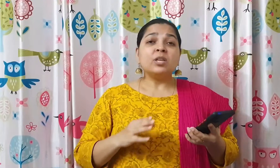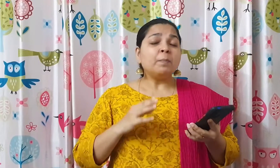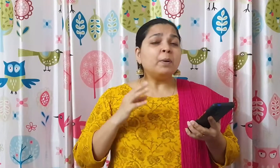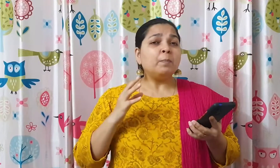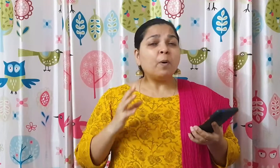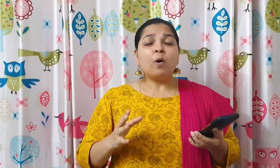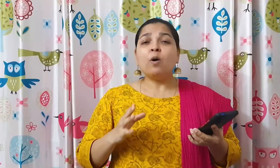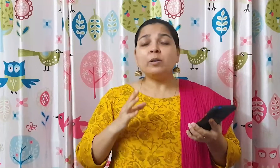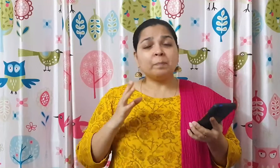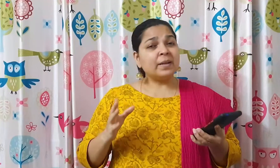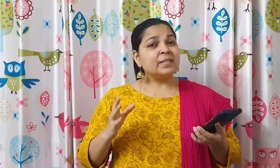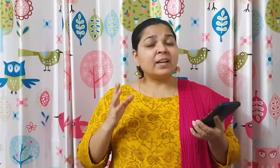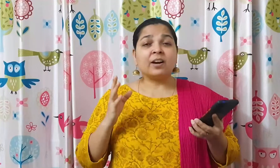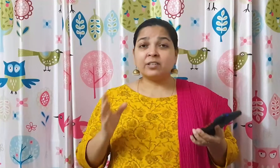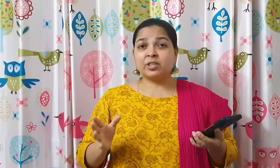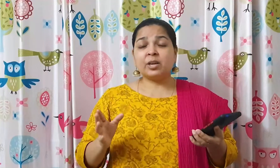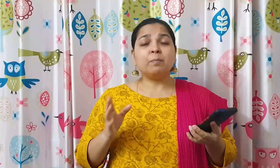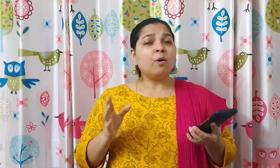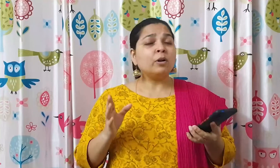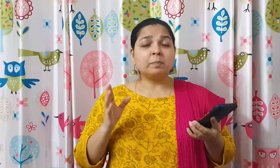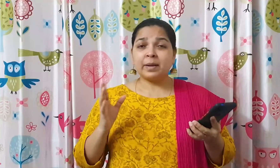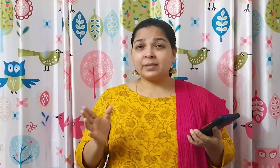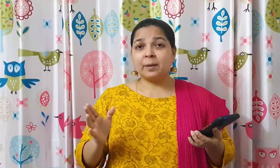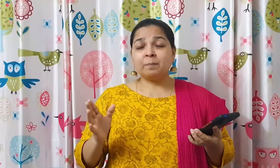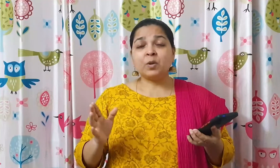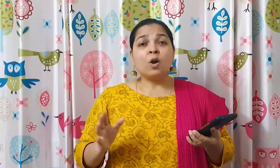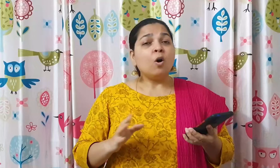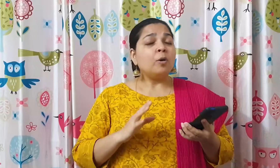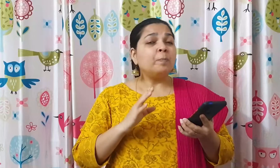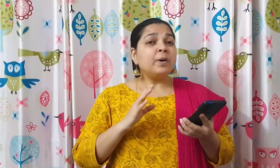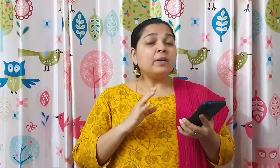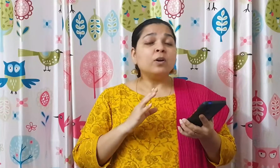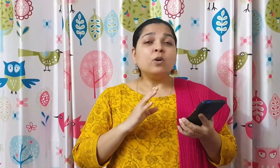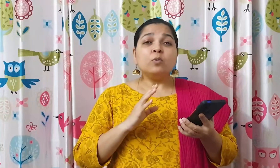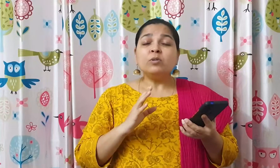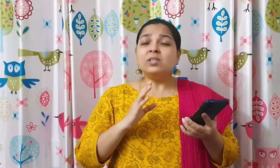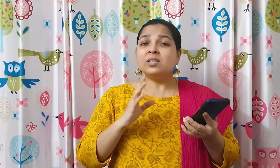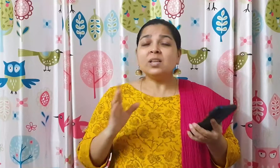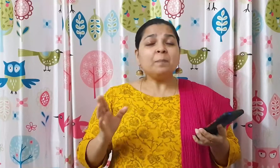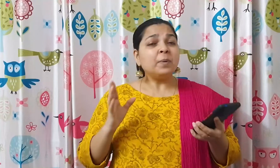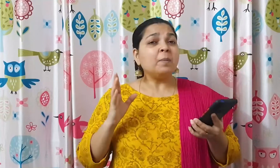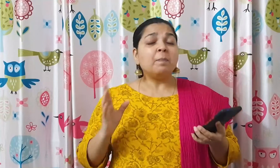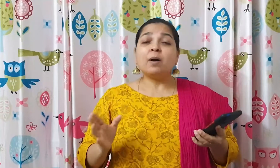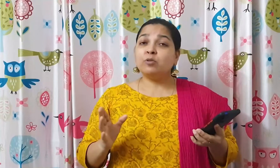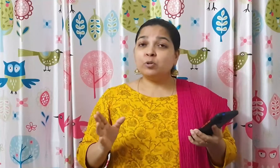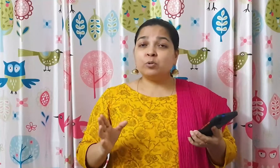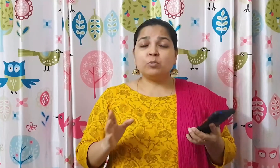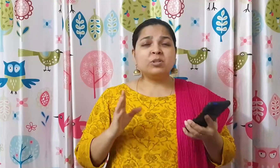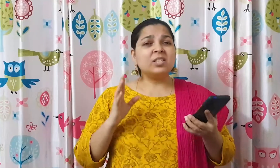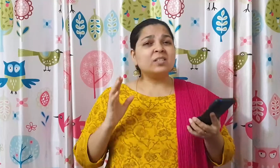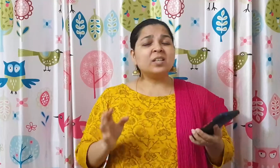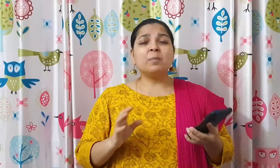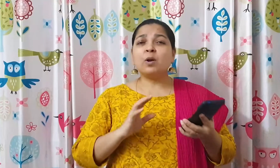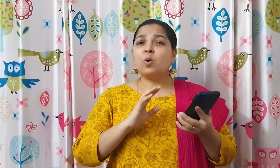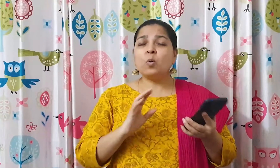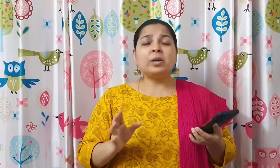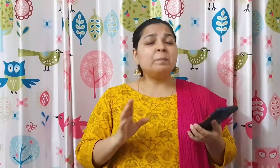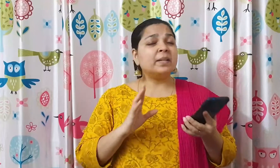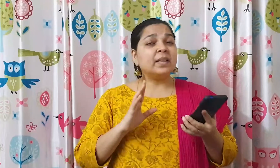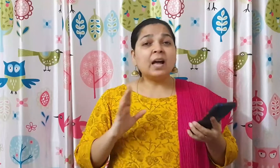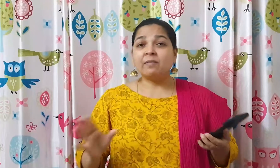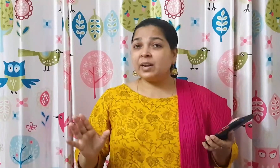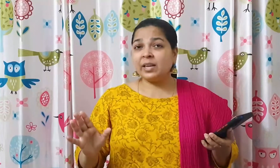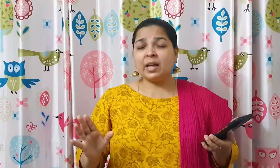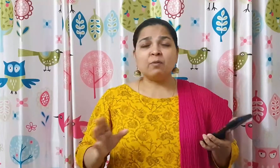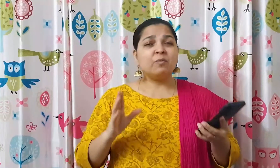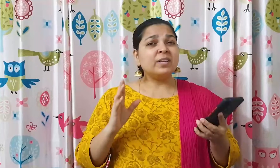অংকন কৰিবলৈ আৰম্ভ কৰিছিল। হালেলুয়া! তেওঁ নিজৰ কল্পনা শক্তিৰে চাবলৈ আৰম্ভ কৰিলে যে তেওঁ কি হৈ